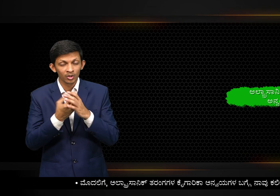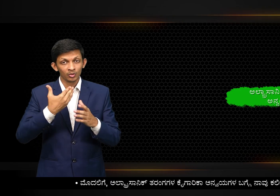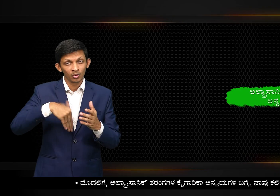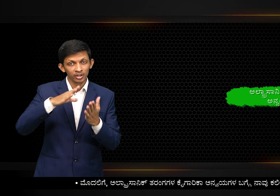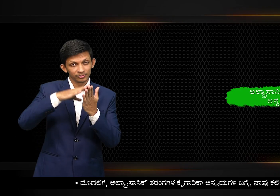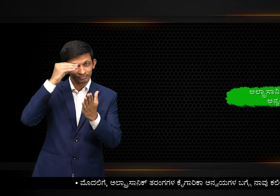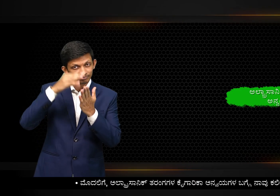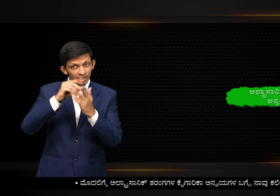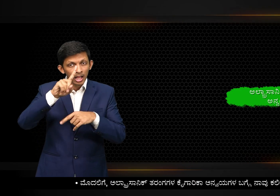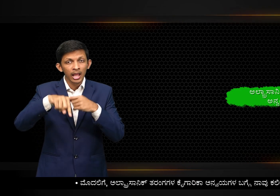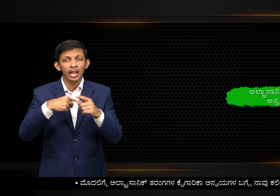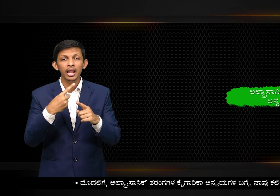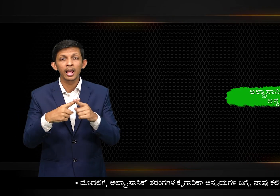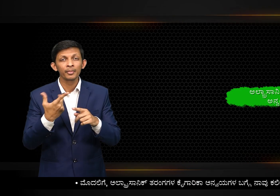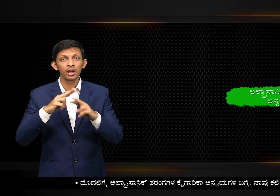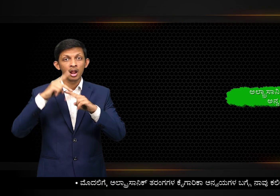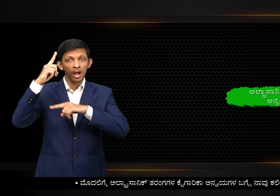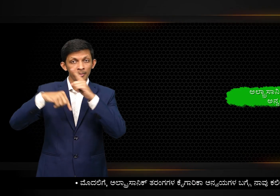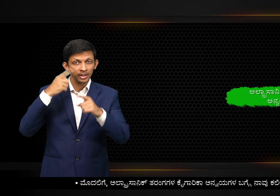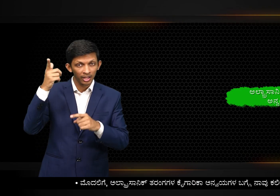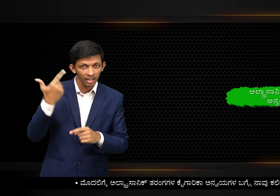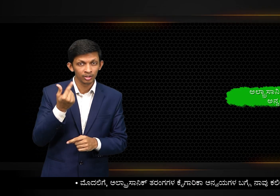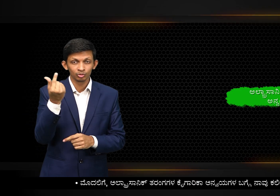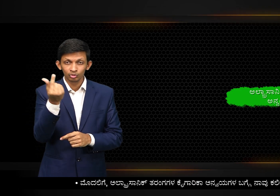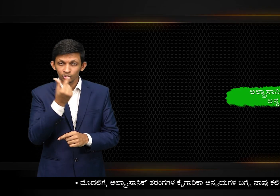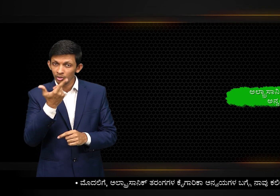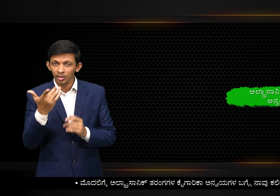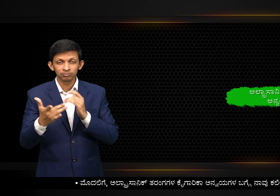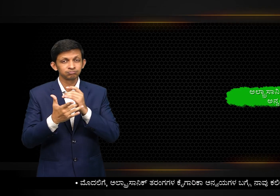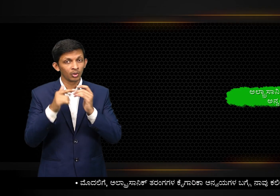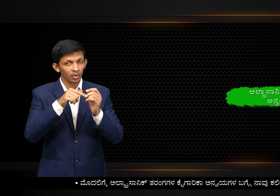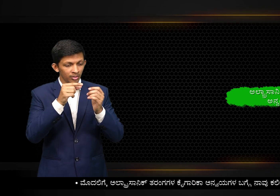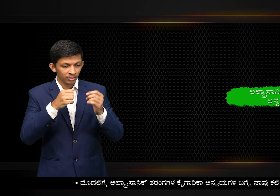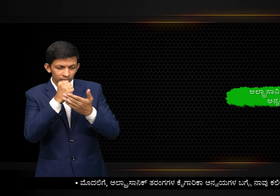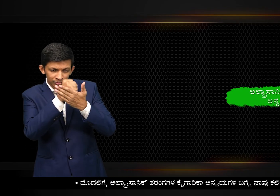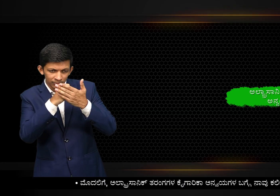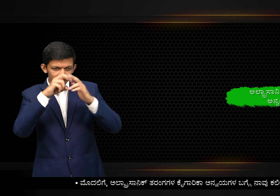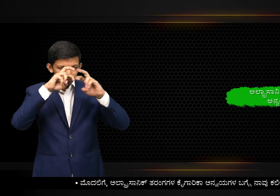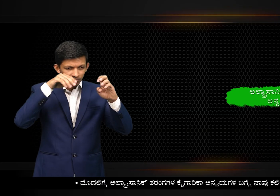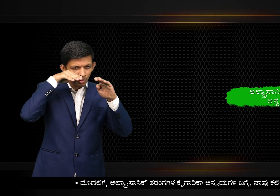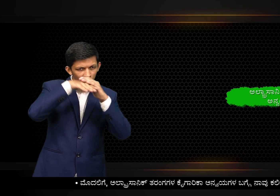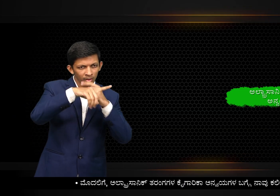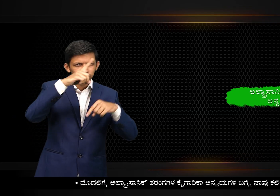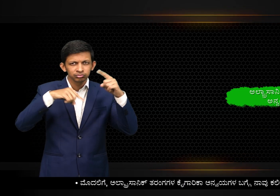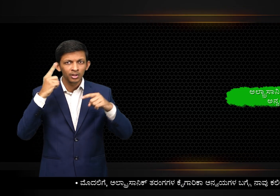ಮೊದಲಿಗೆ ಅಲ್ಟ್ರಾಸಾನಿಕ್ ತರಂಗಗಳ ಕೈಗಾರಿಕಾ ಅನ್ವಯಗಳ ಬಗ್ಗೆ ನಾವು ಕಲಿಯುತ್ತೇವೆ.